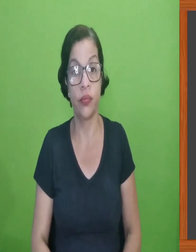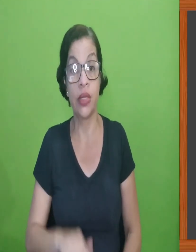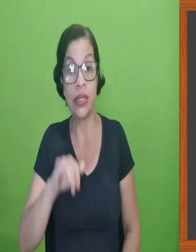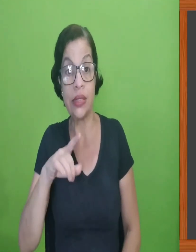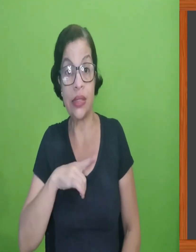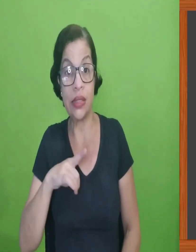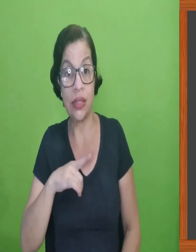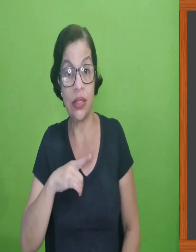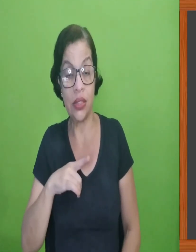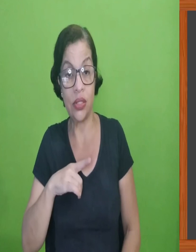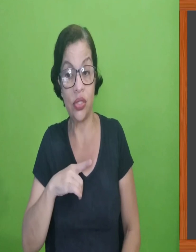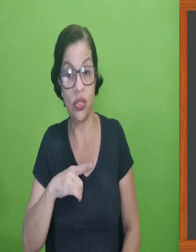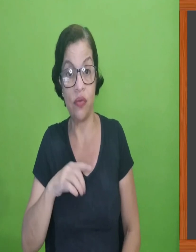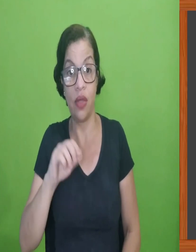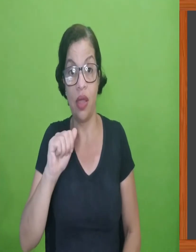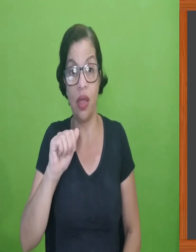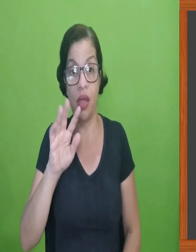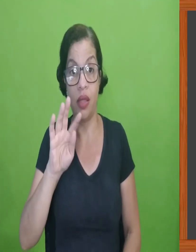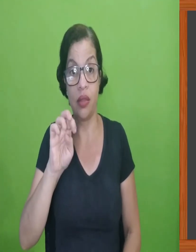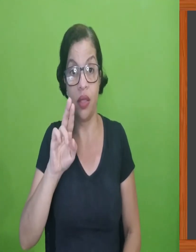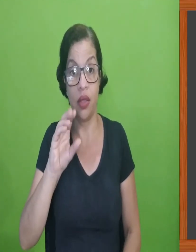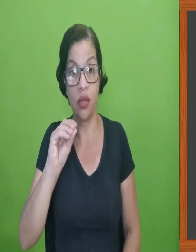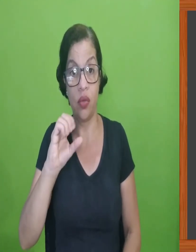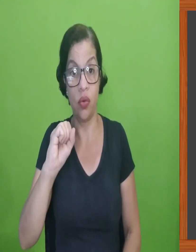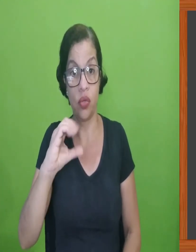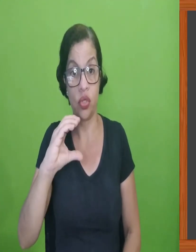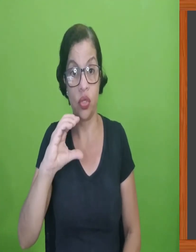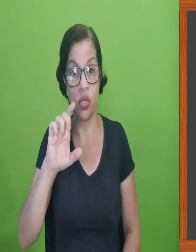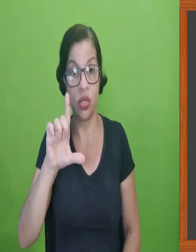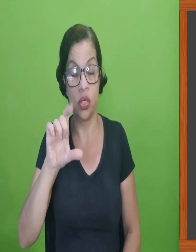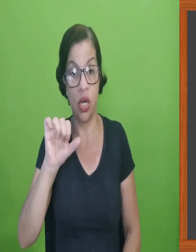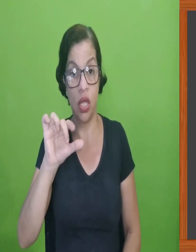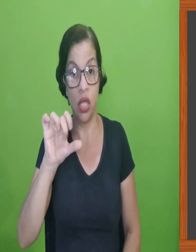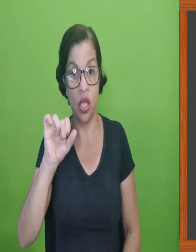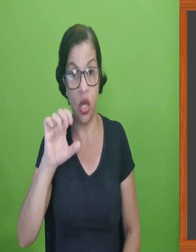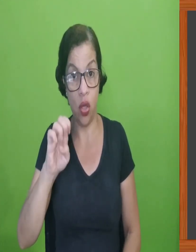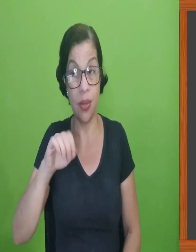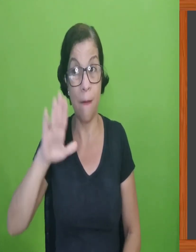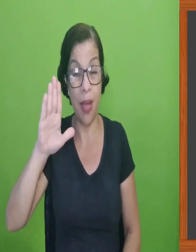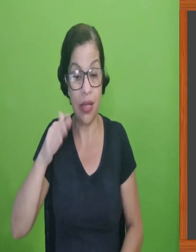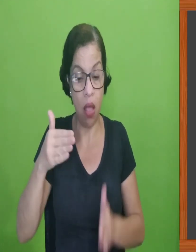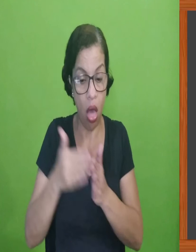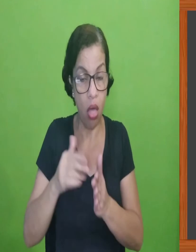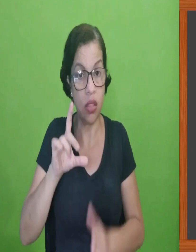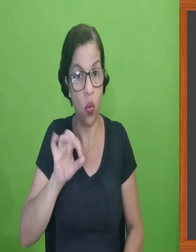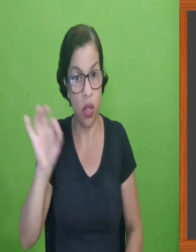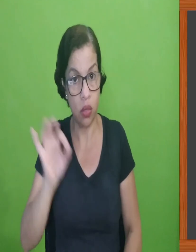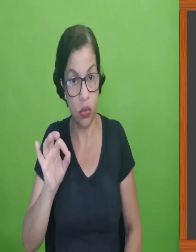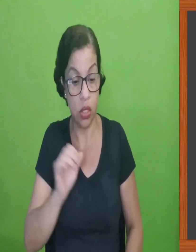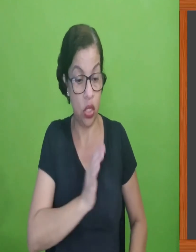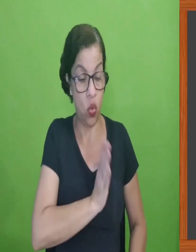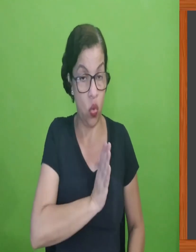Se houver a presença de aterosclerose significativa com obstrução acima de 50%,